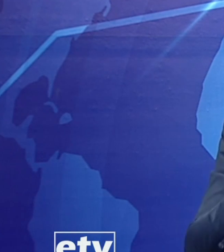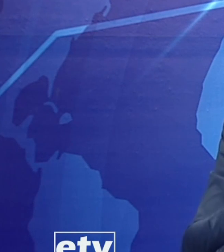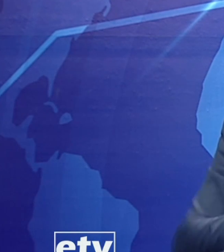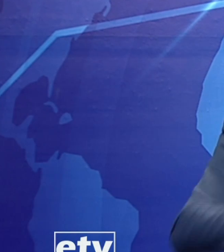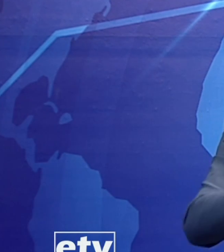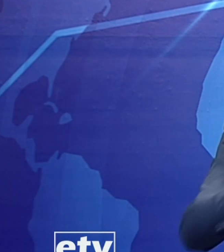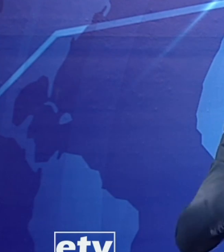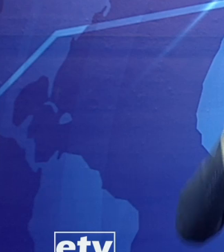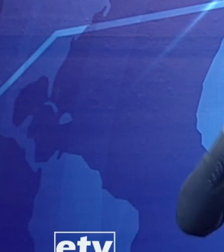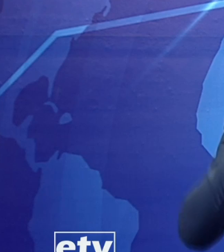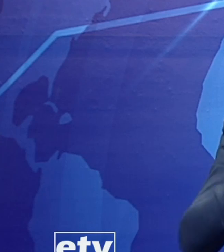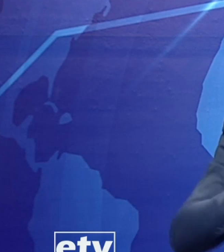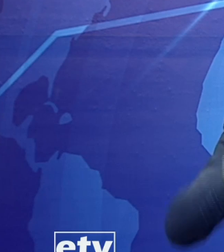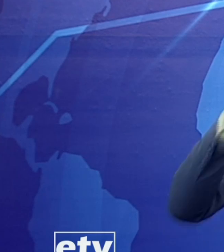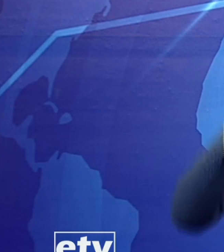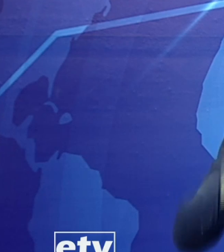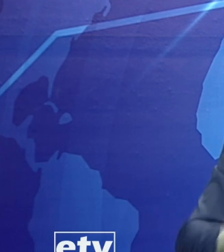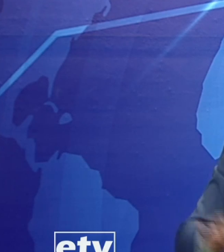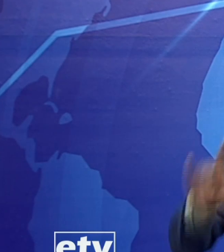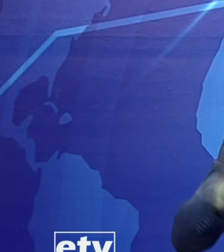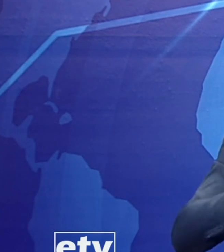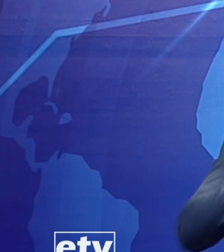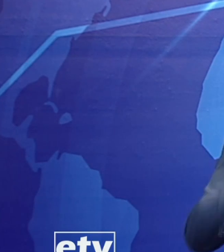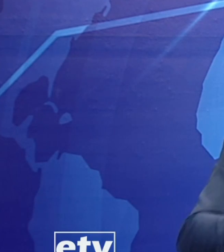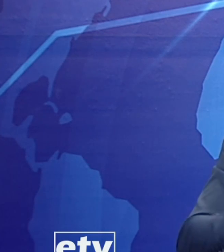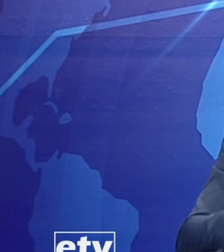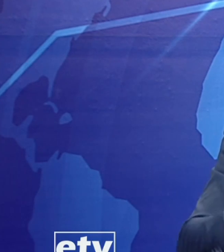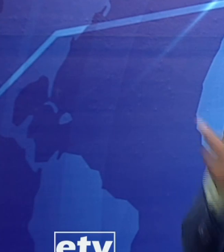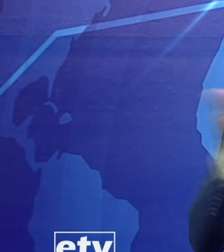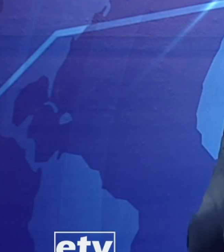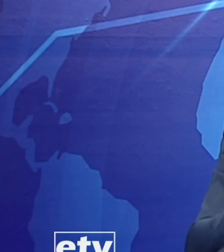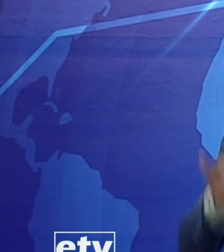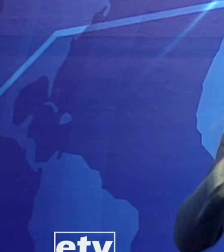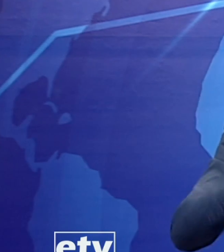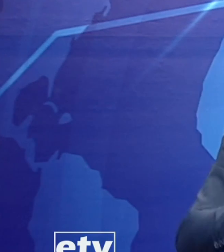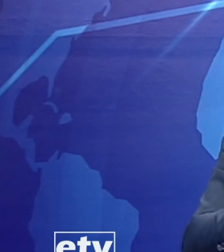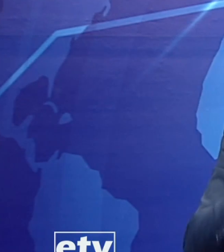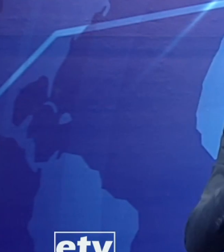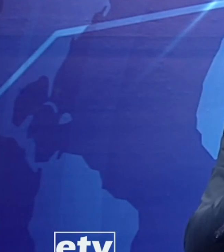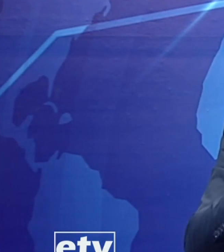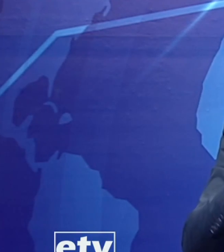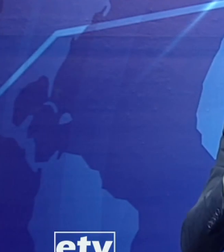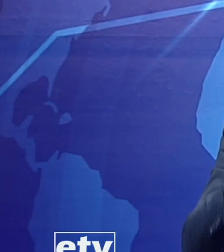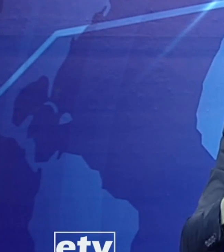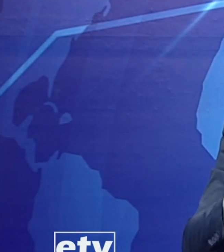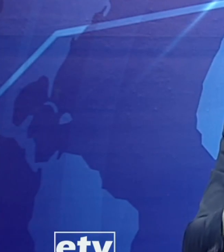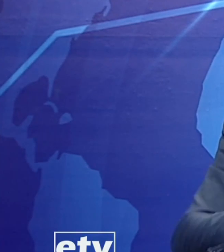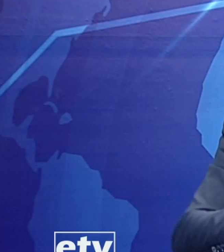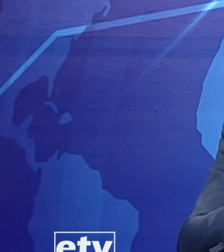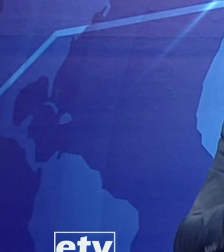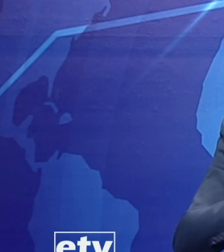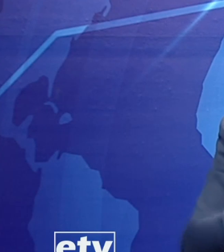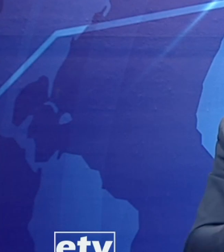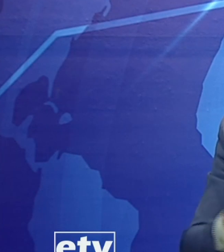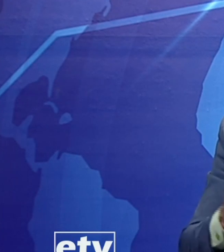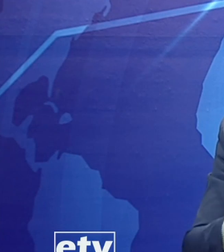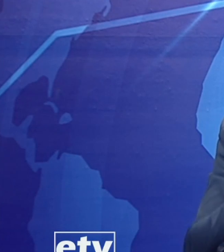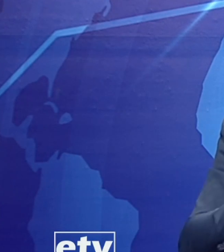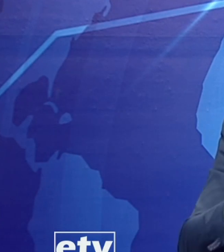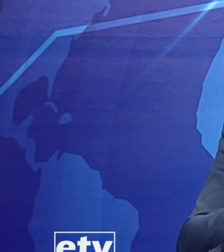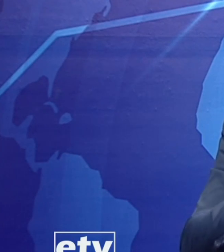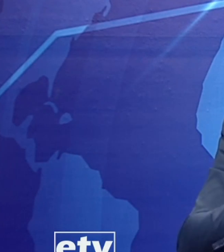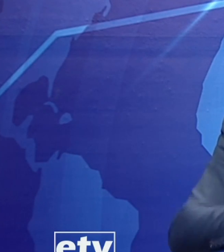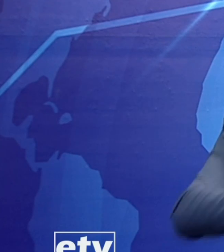ጎበኙ። ጠቅላይ ሚኒስትር አብይ አህመድ የቦሌ ዓለም አቀፍ የአየር ማረፊያን ቪአይፒ እንግዶች